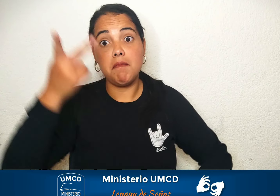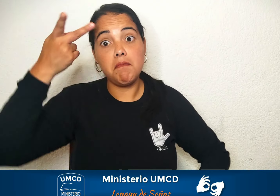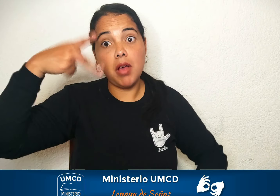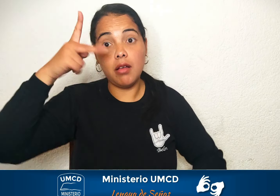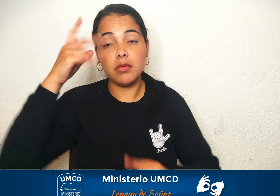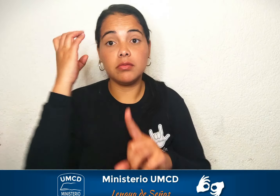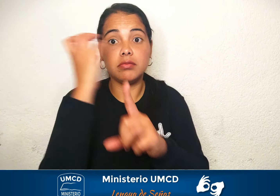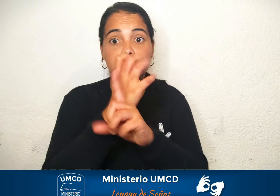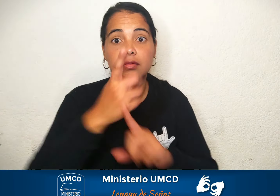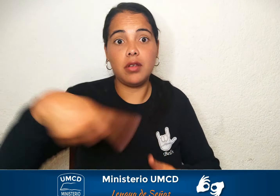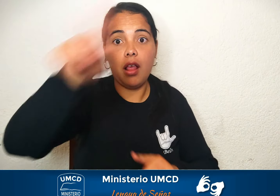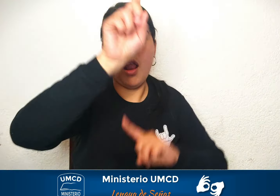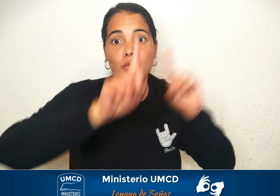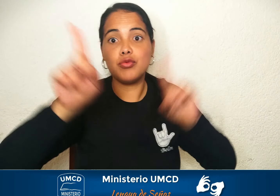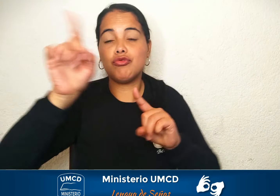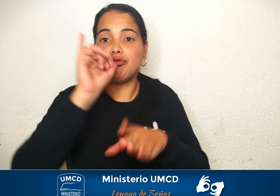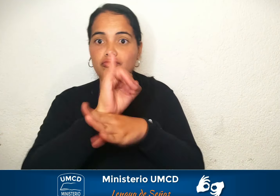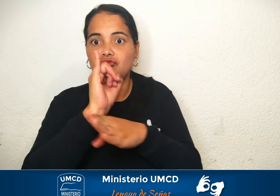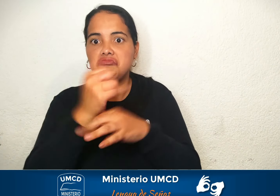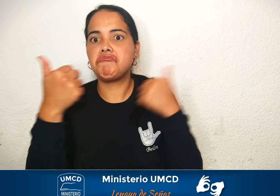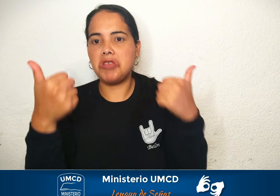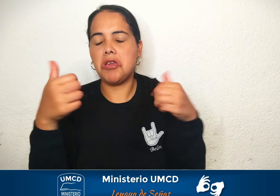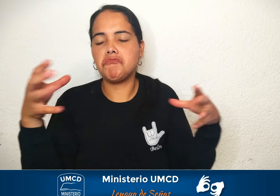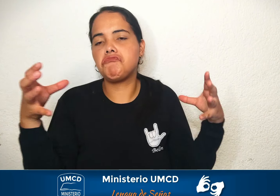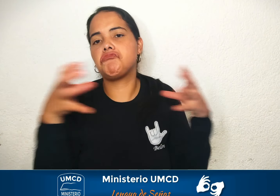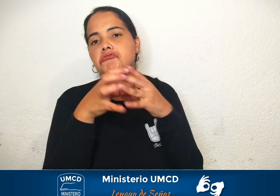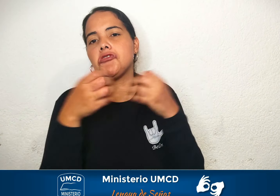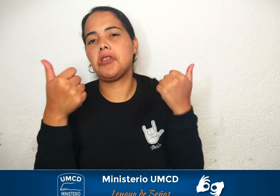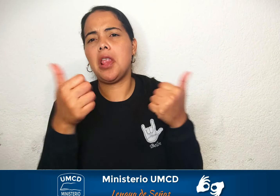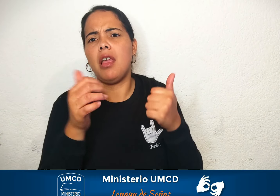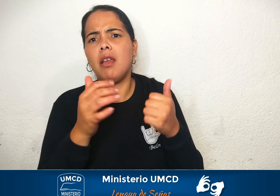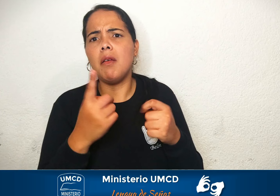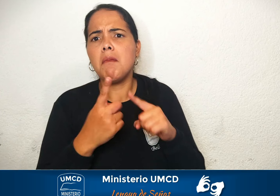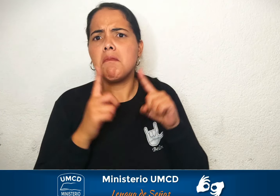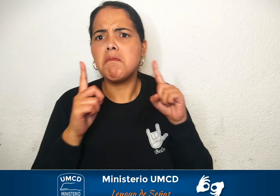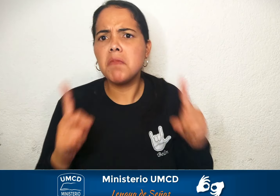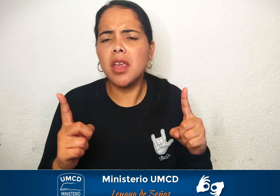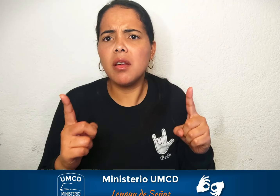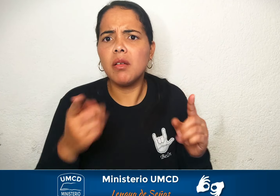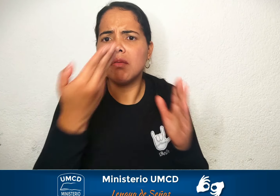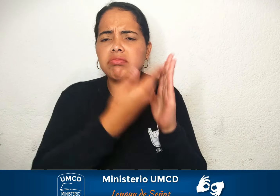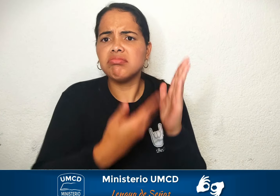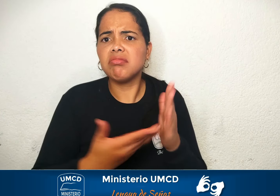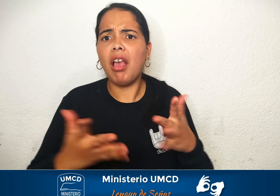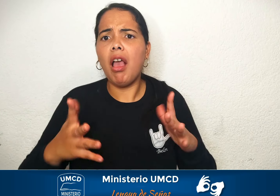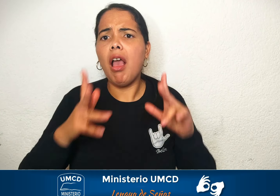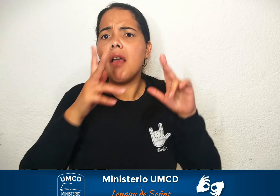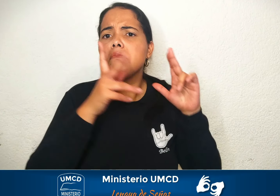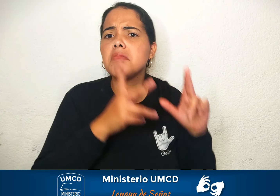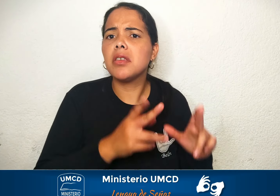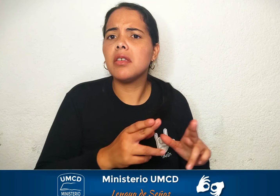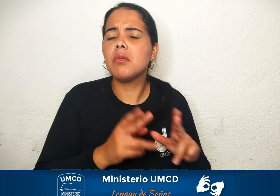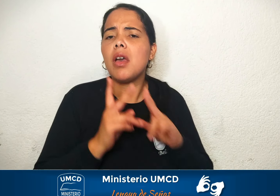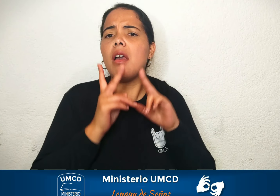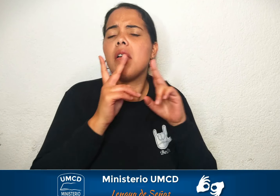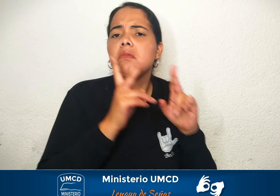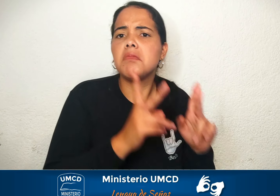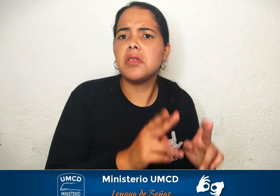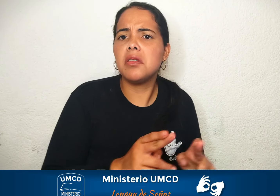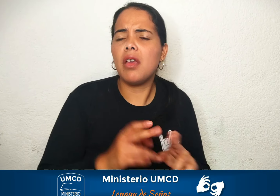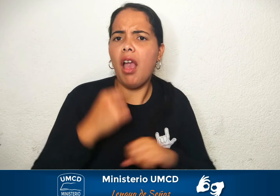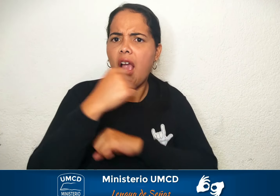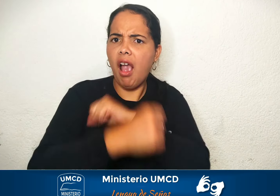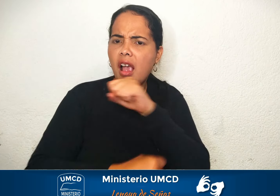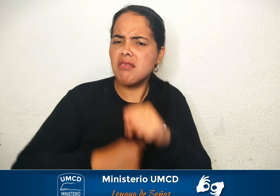Corinto ya había sido formada por Pablo o establecida por Pablo en su segundo viaje, pero lamentablemente habían pasado ya